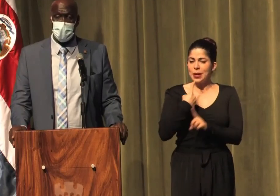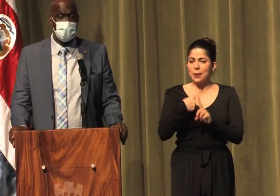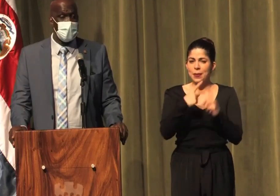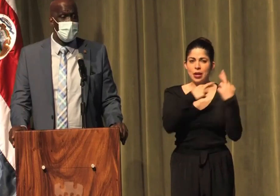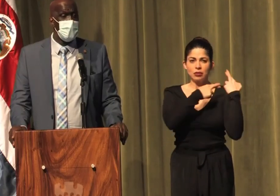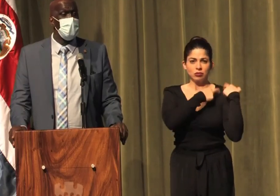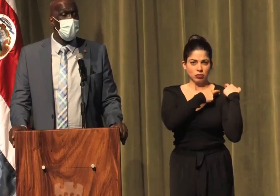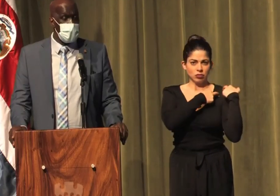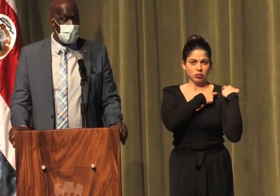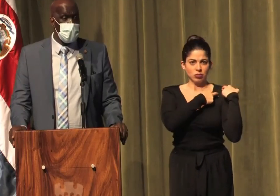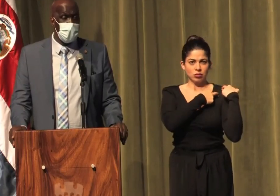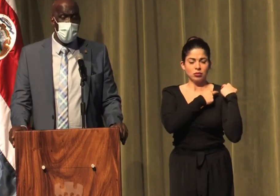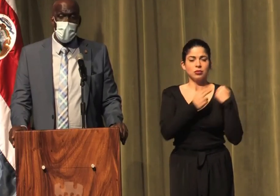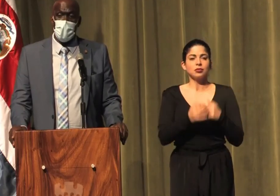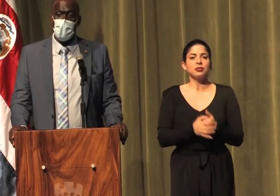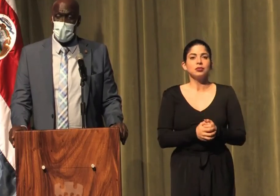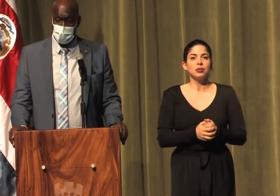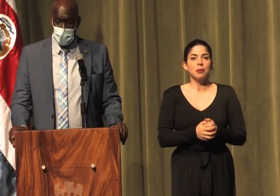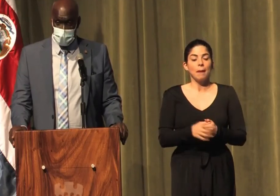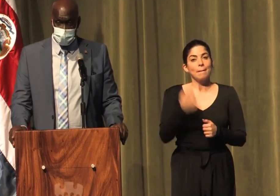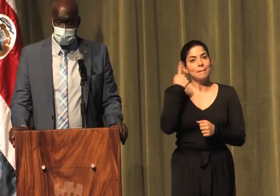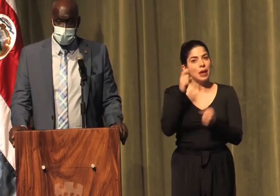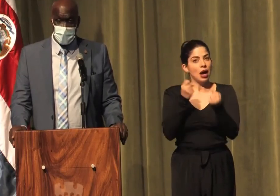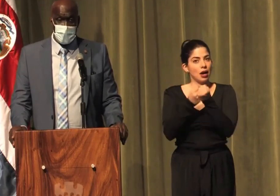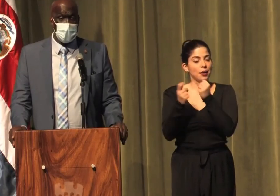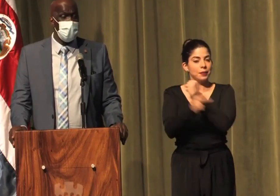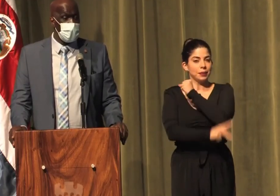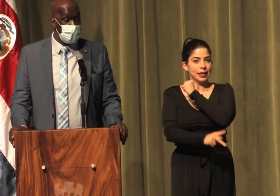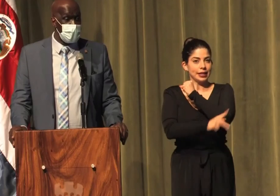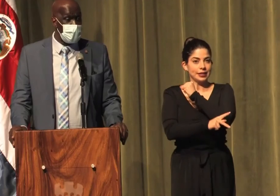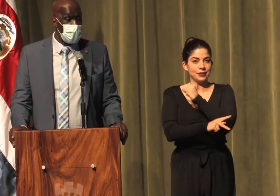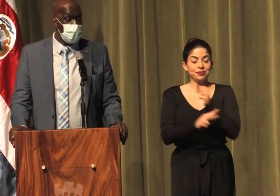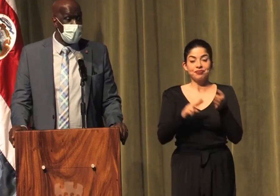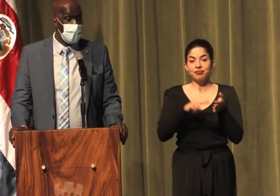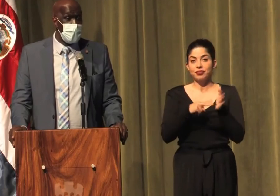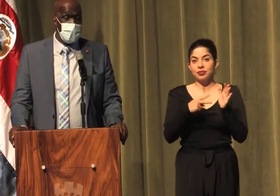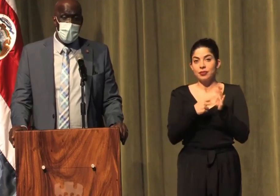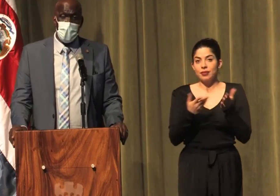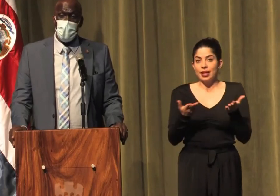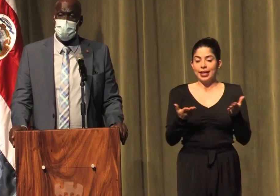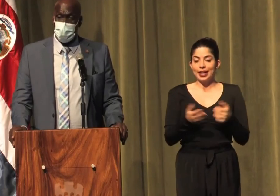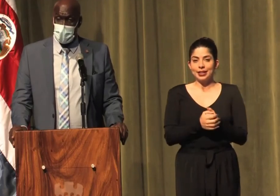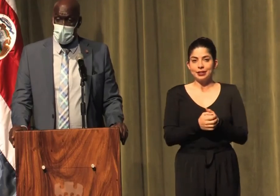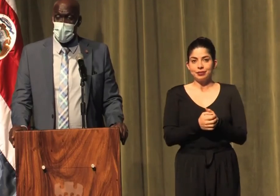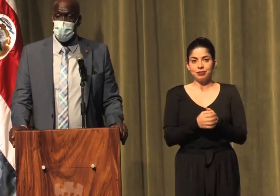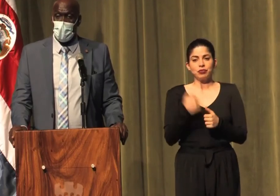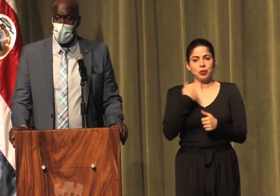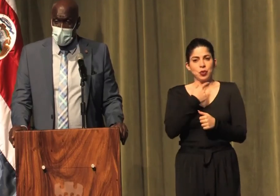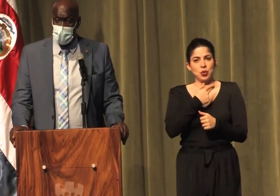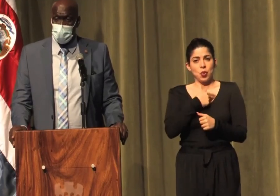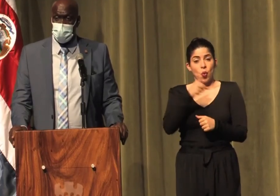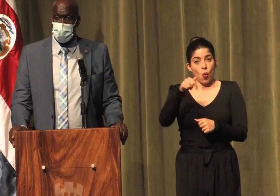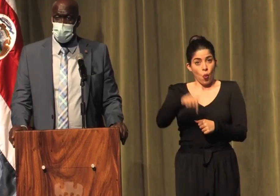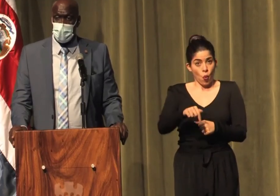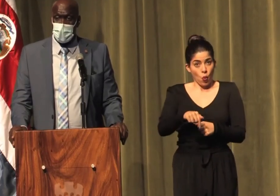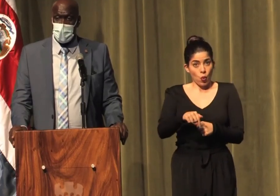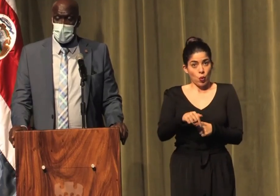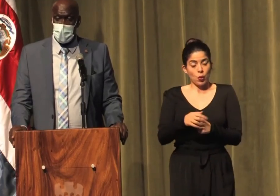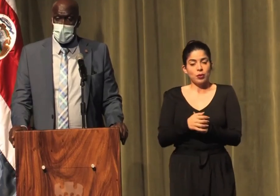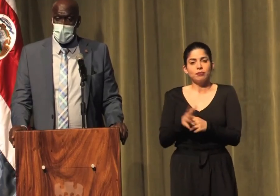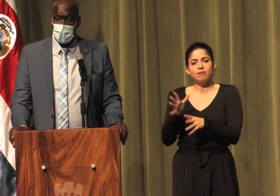responsabilidad para con el país. De manera que recibiremos hoy